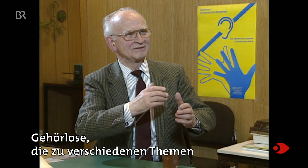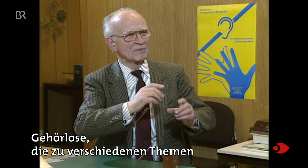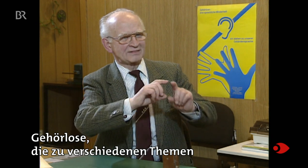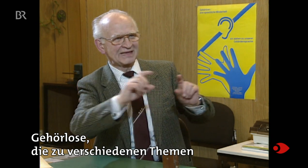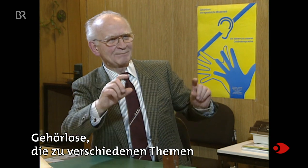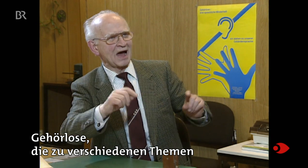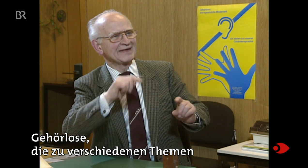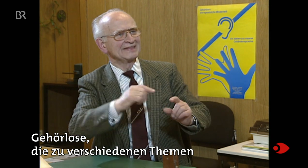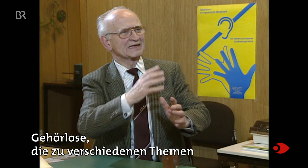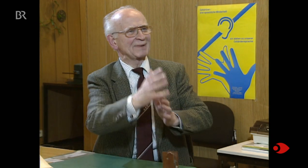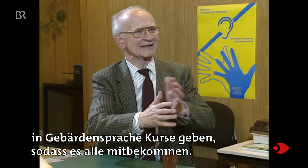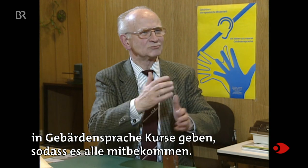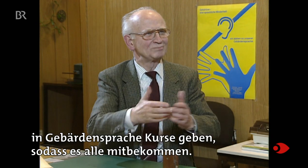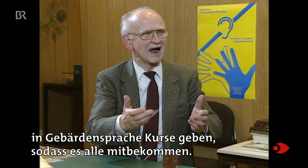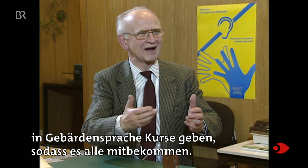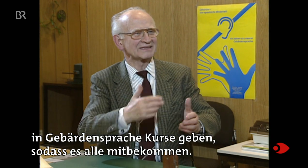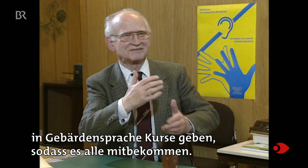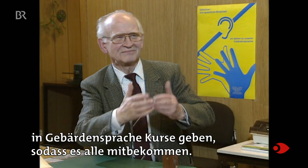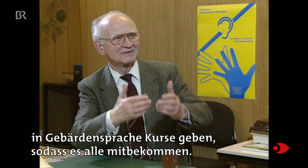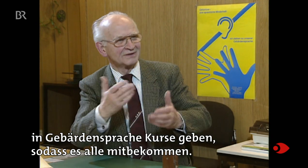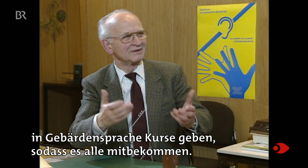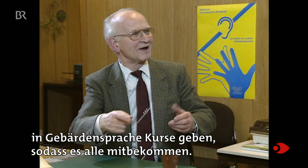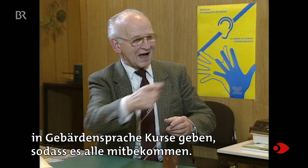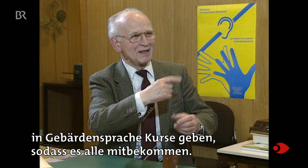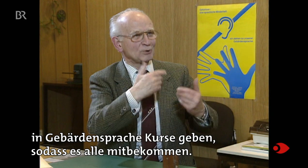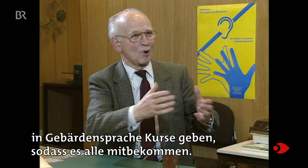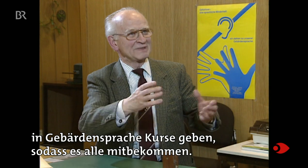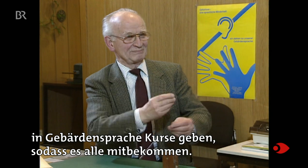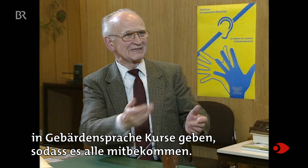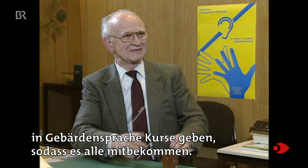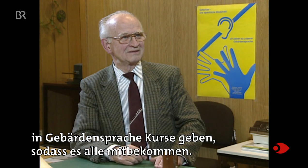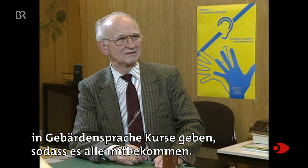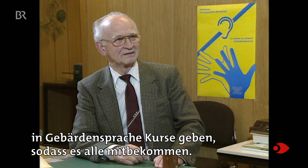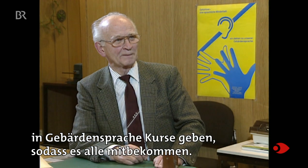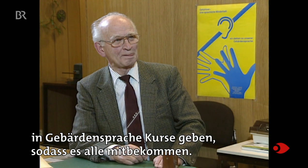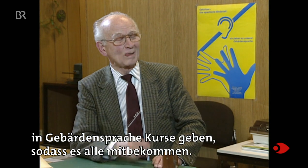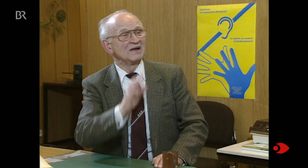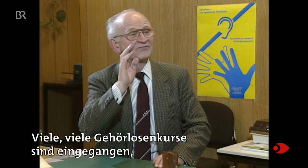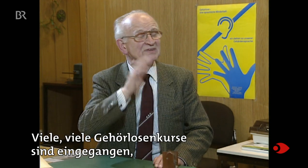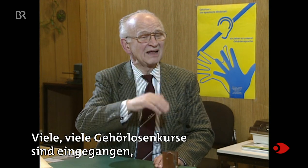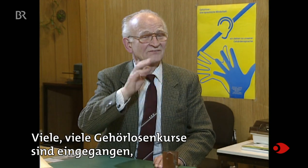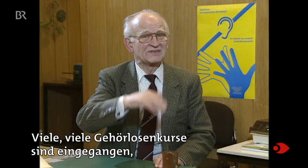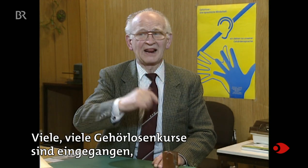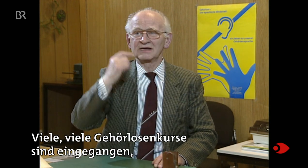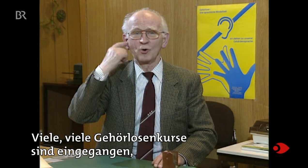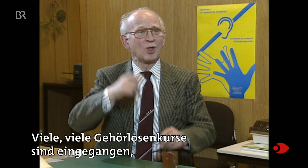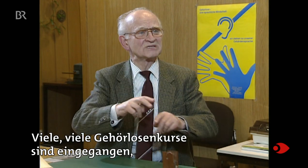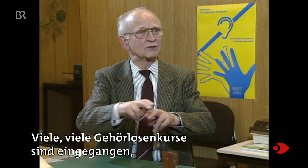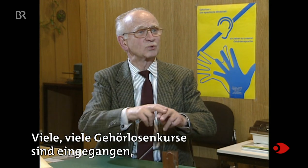verschiedenen Themen in Gebärdensprache Kurse geben, so dass es alle mitbekommen. Viele, viele